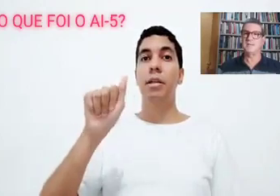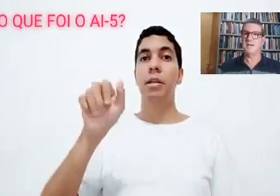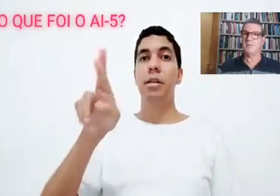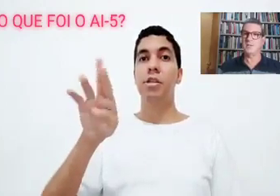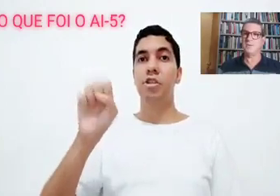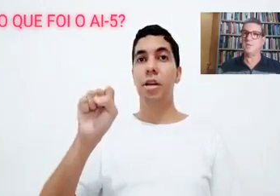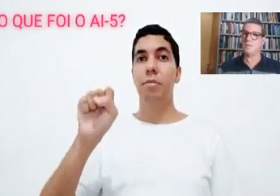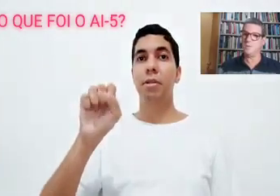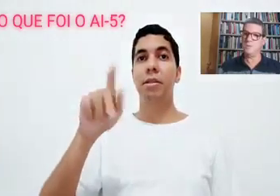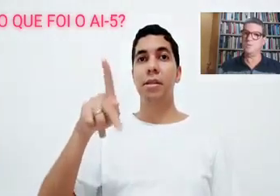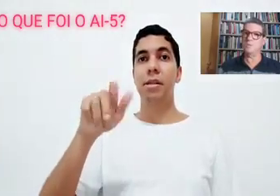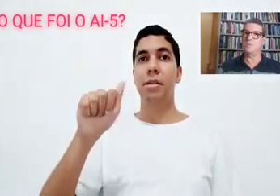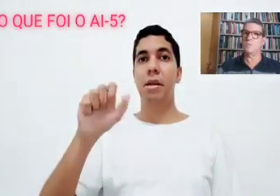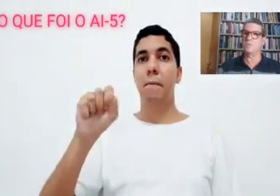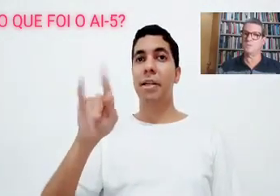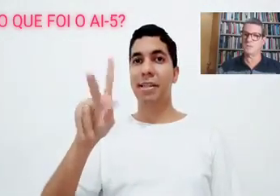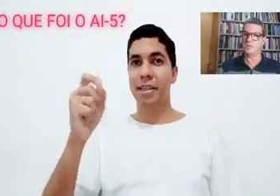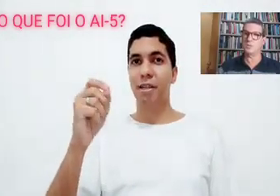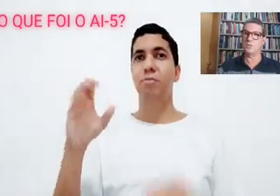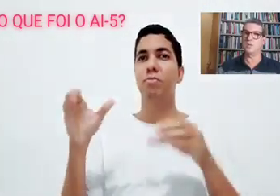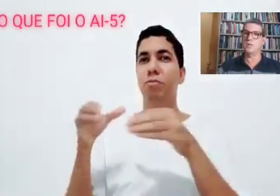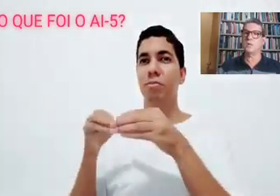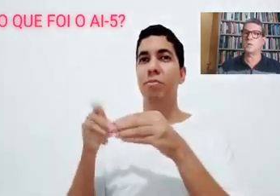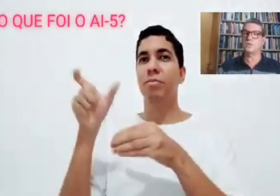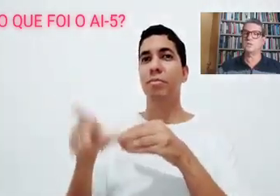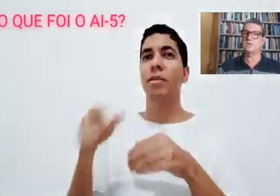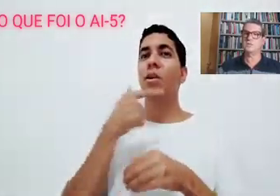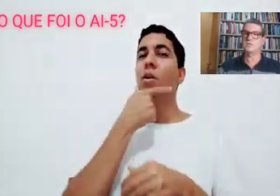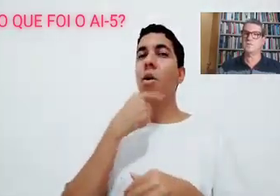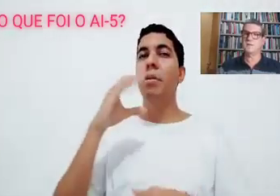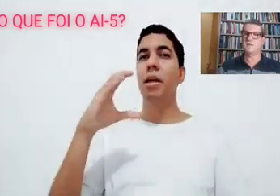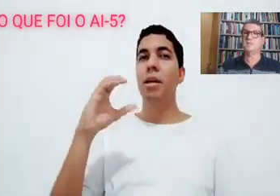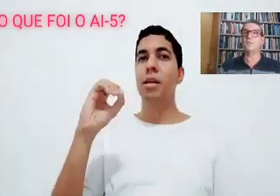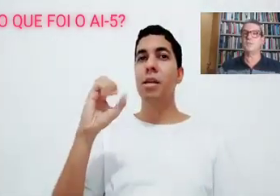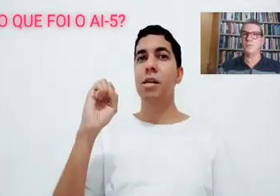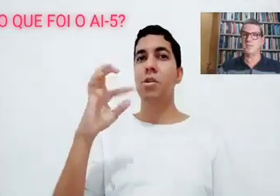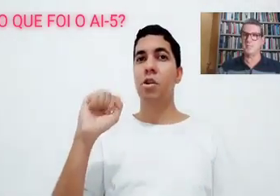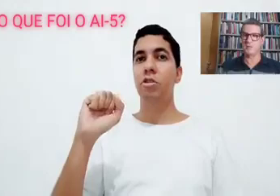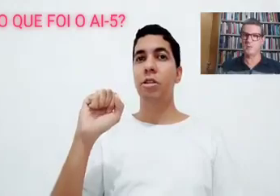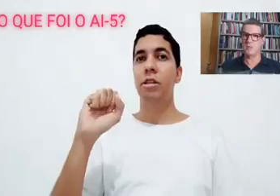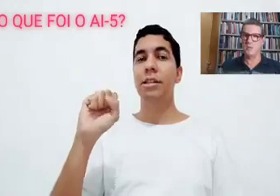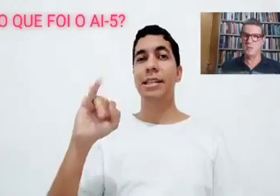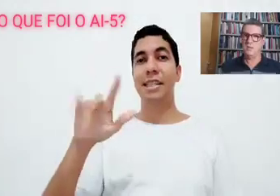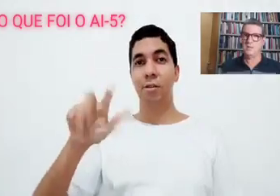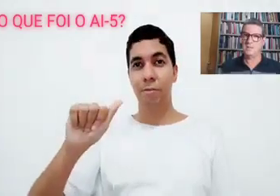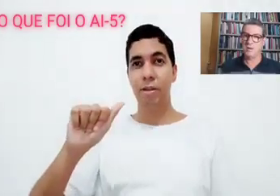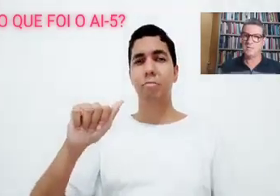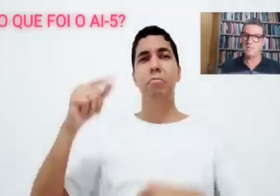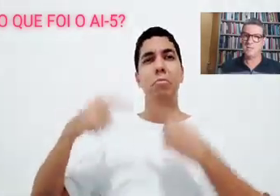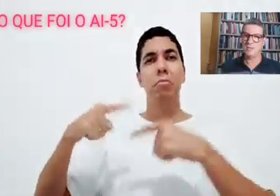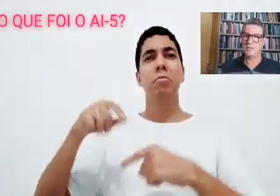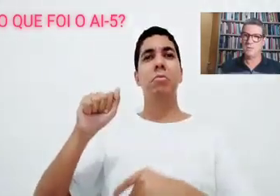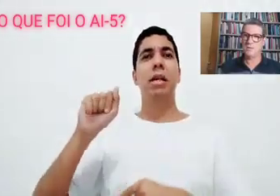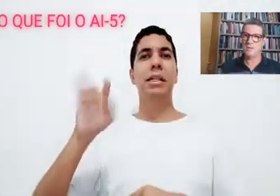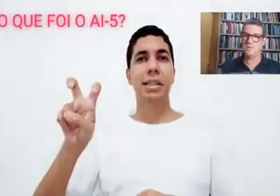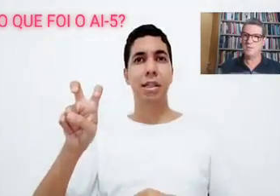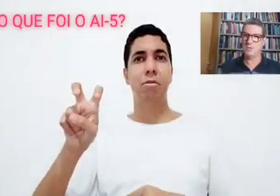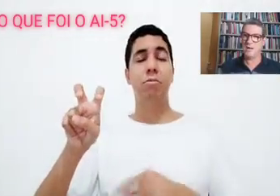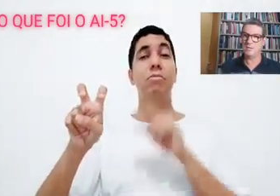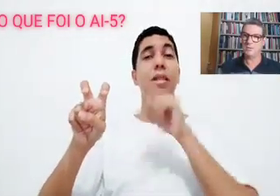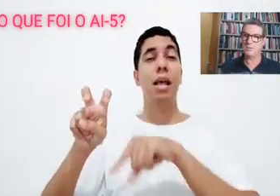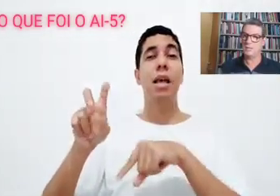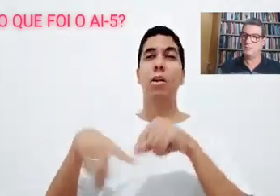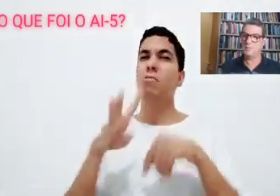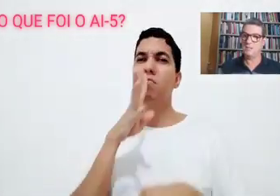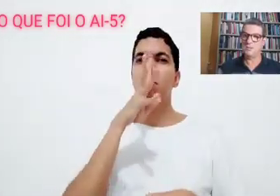Passarinho na reunião que com o ditador Costa e Silva discutiu o AI-5. Então o AI-5